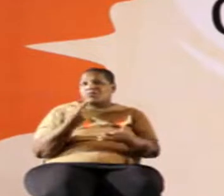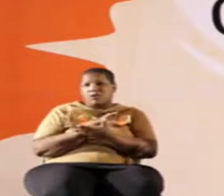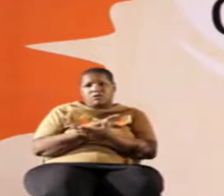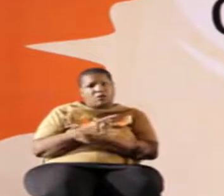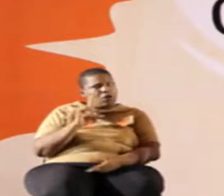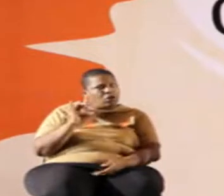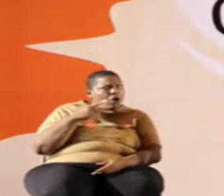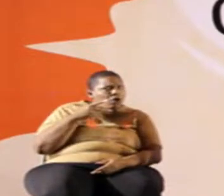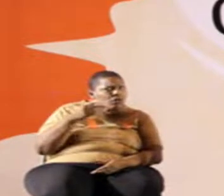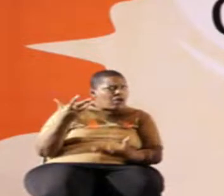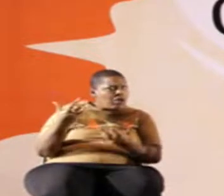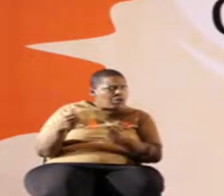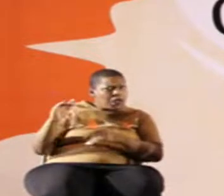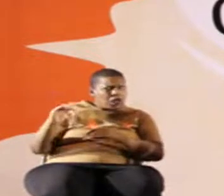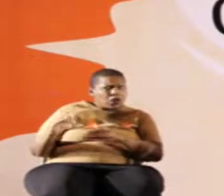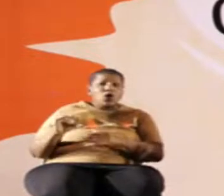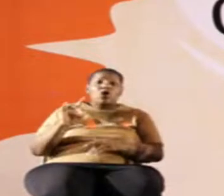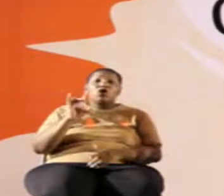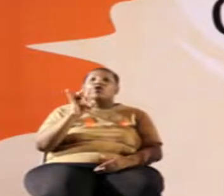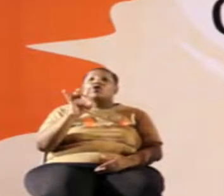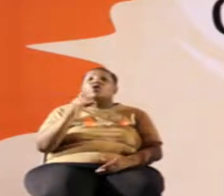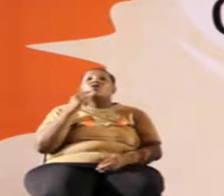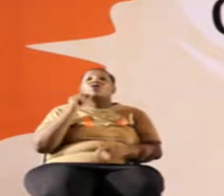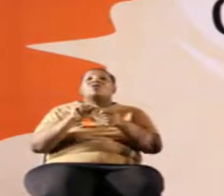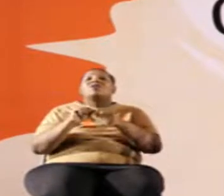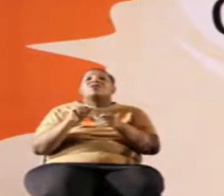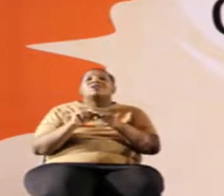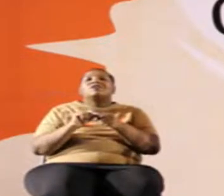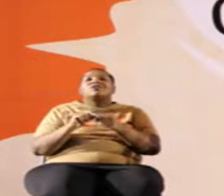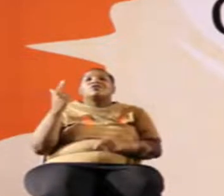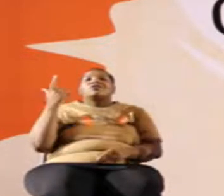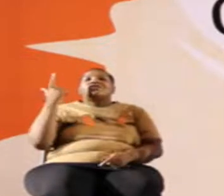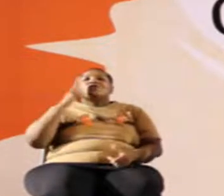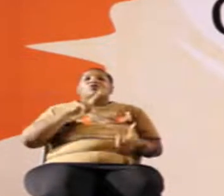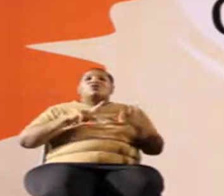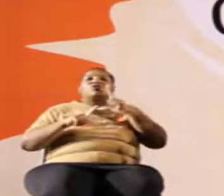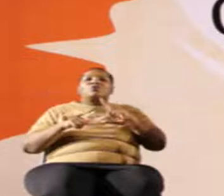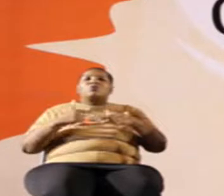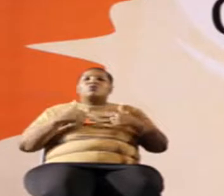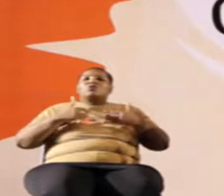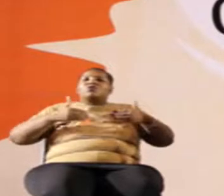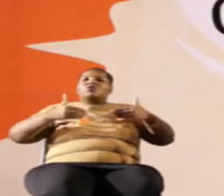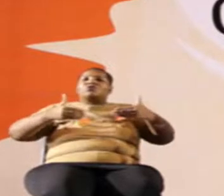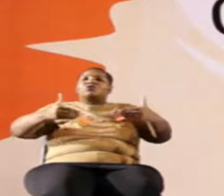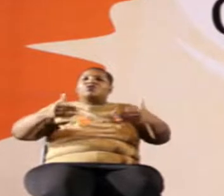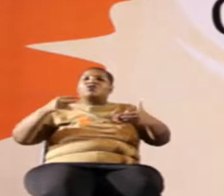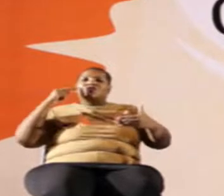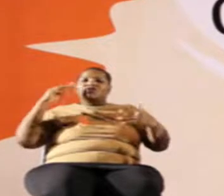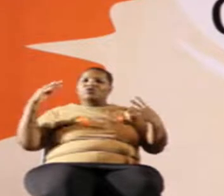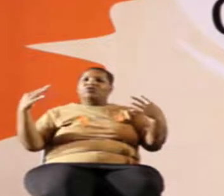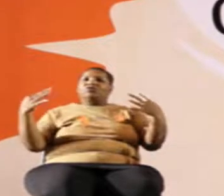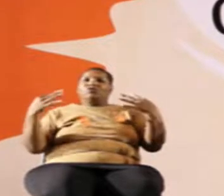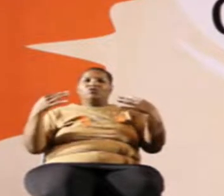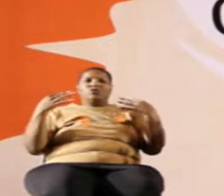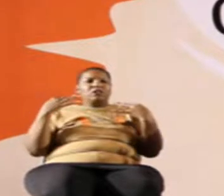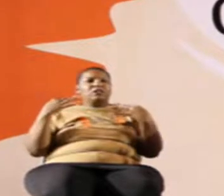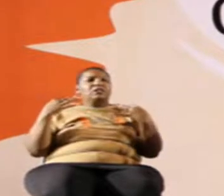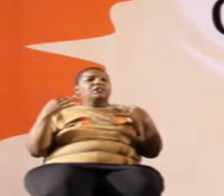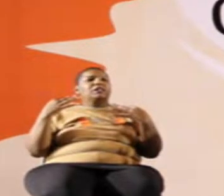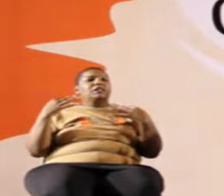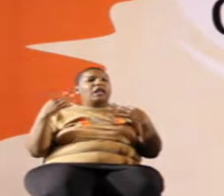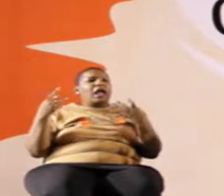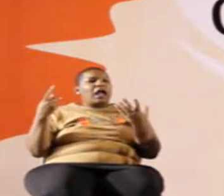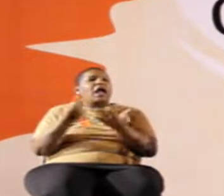não é para fazer menor, mas ela executa os ganhos e conquistas que vimos acumulando